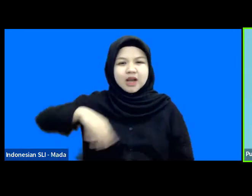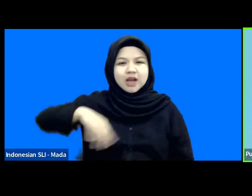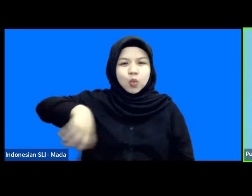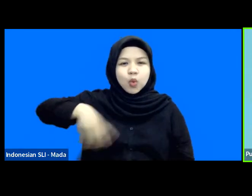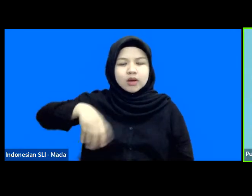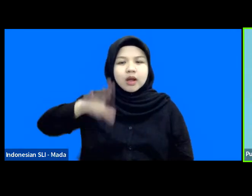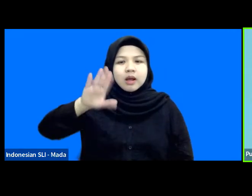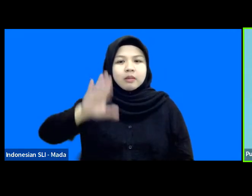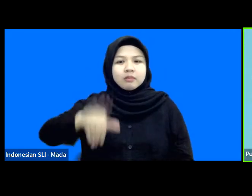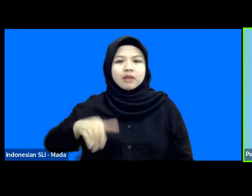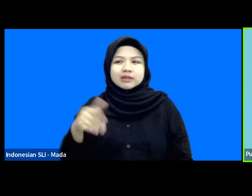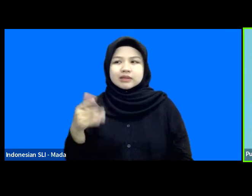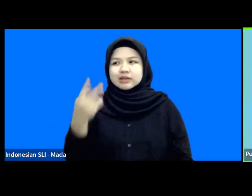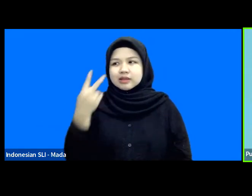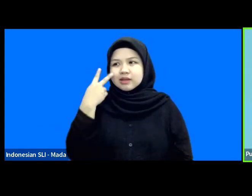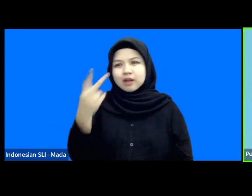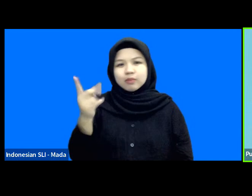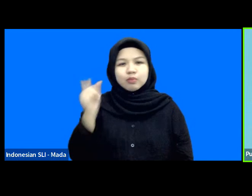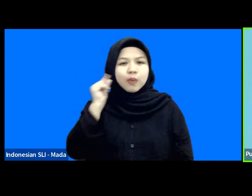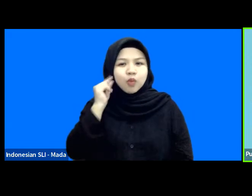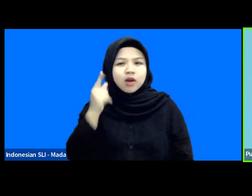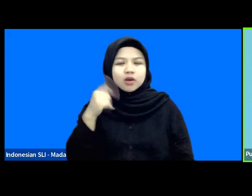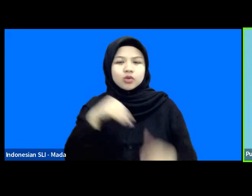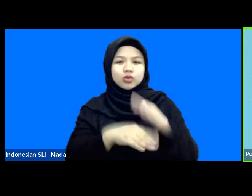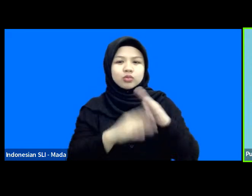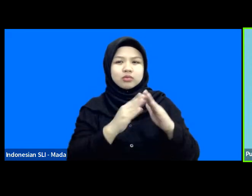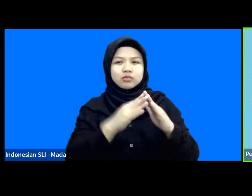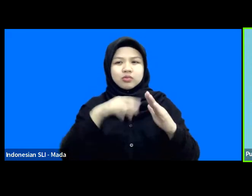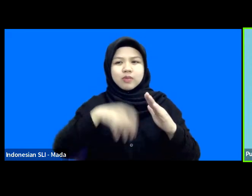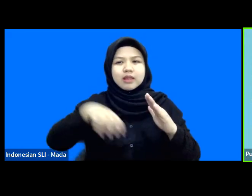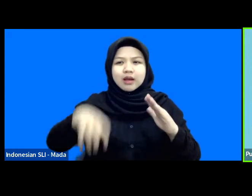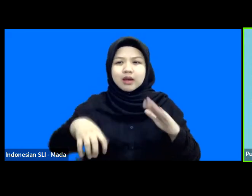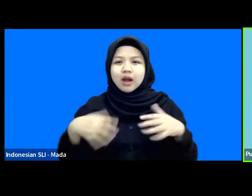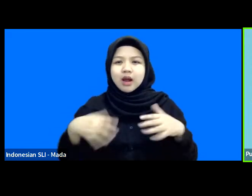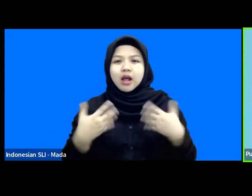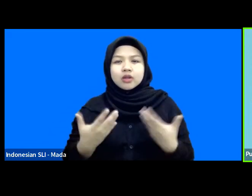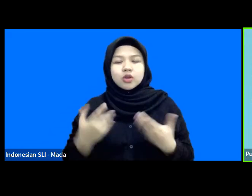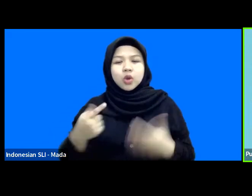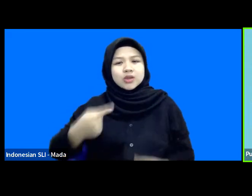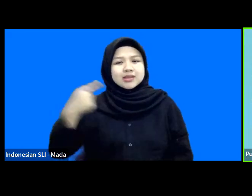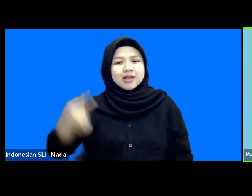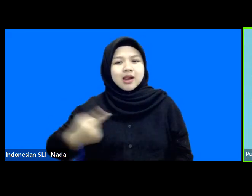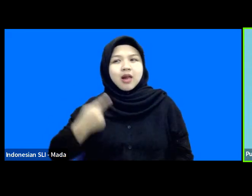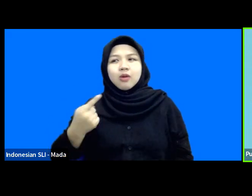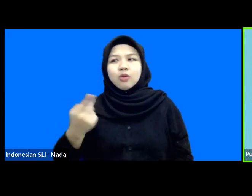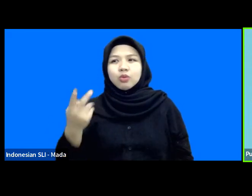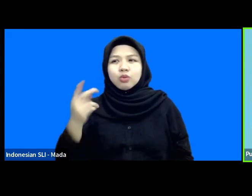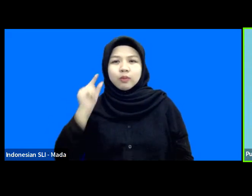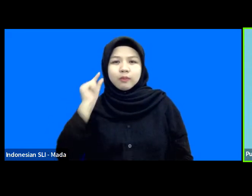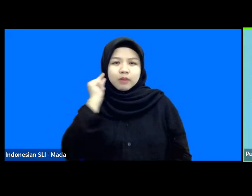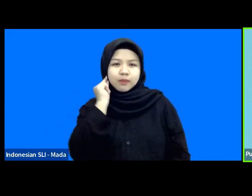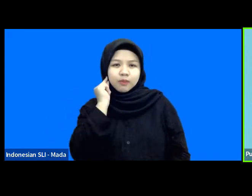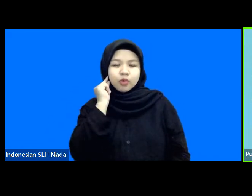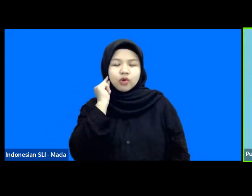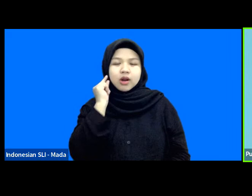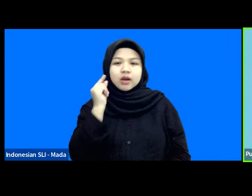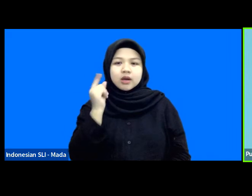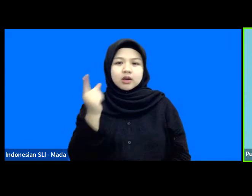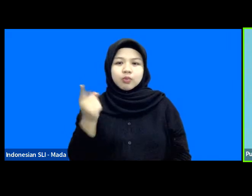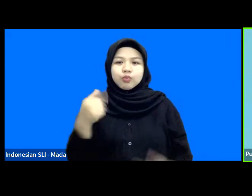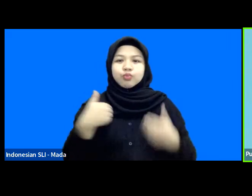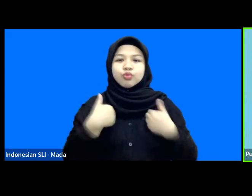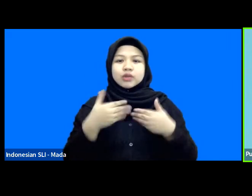menempatkan perempuan selalu di domestic work, selalu menempatkan perempuan